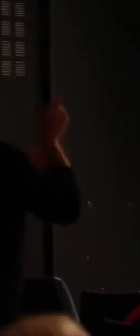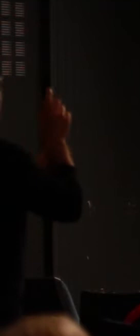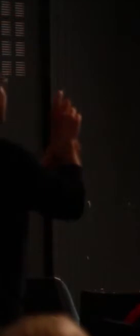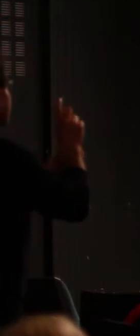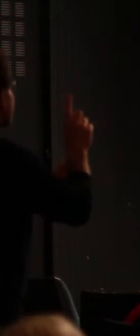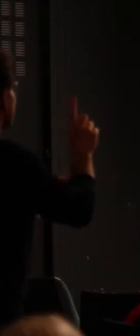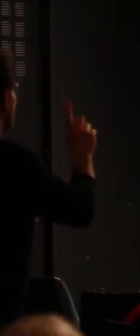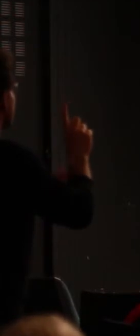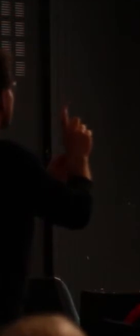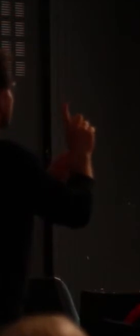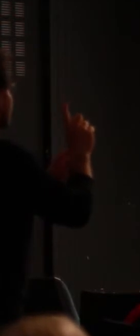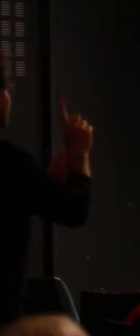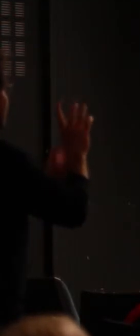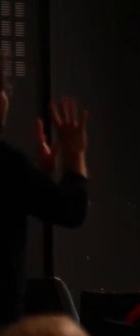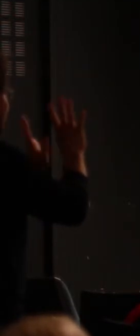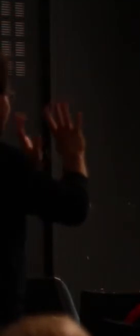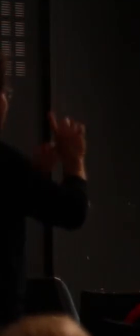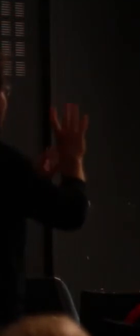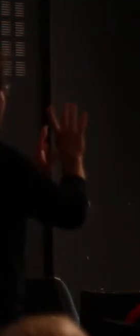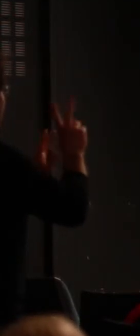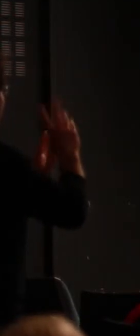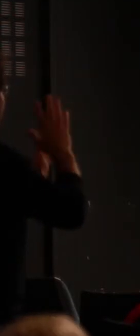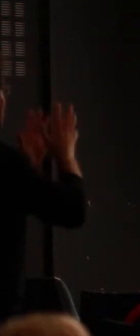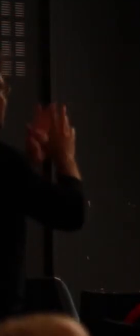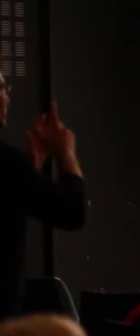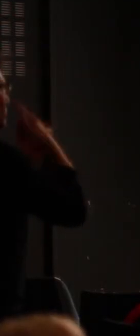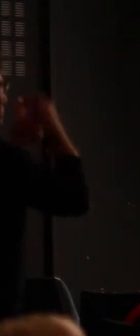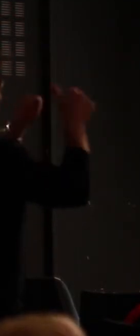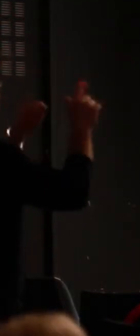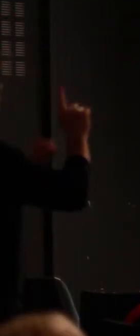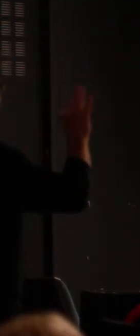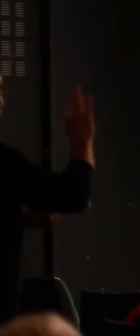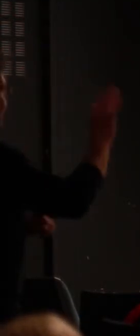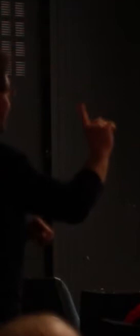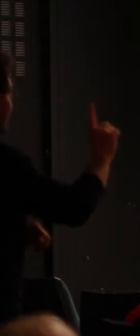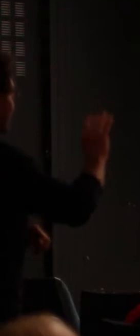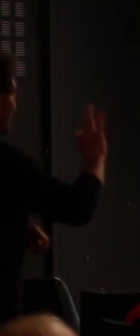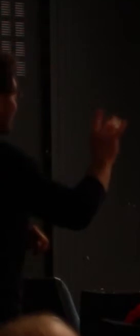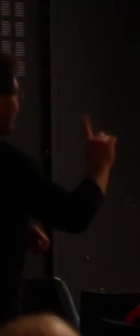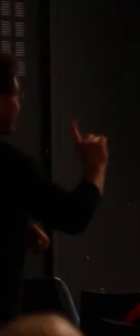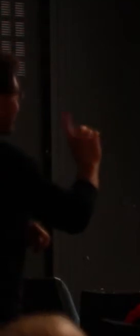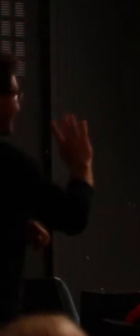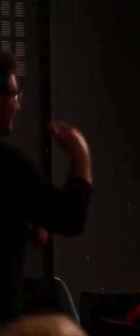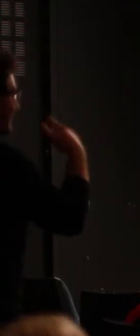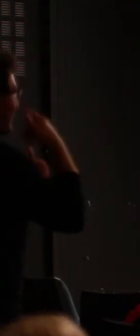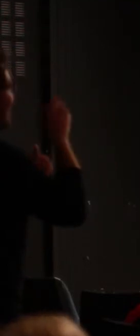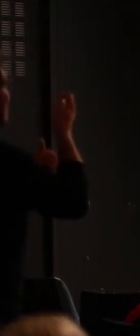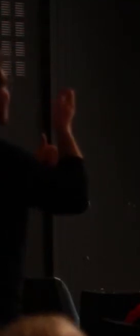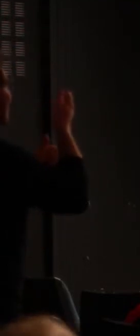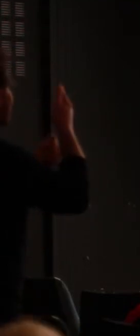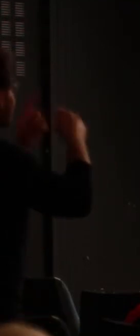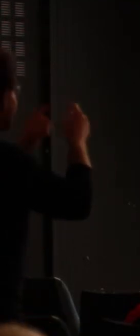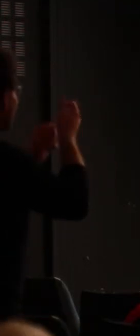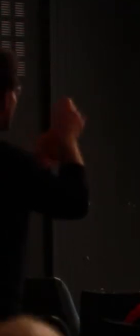répondre, c'est vrai que ça n'est pas une critique, hein, loin de là, vraiment. Mais on voit très bien que ce n'est pas de la langue des signes française,